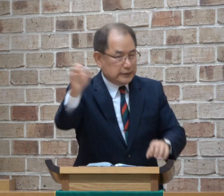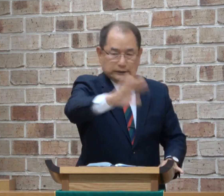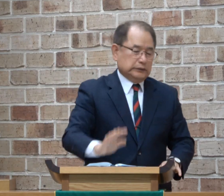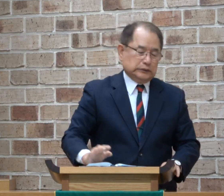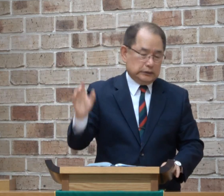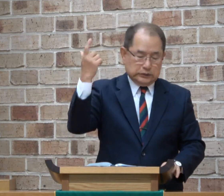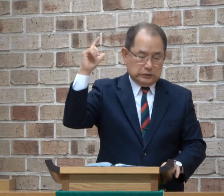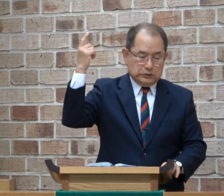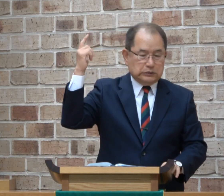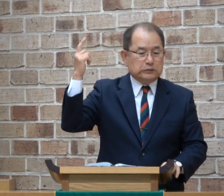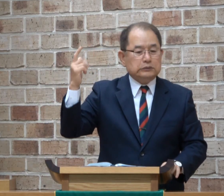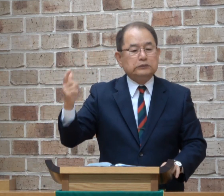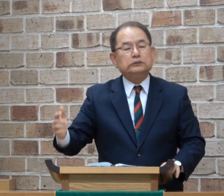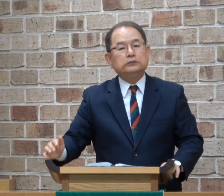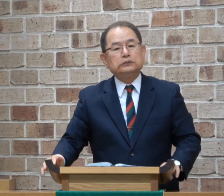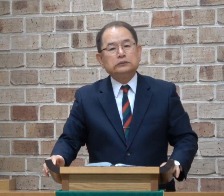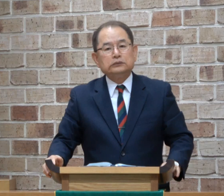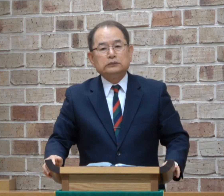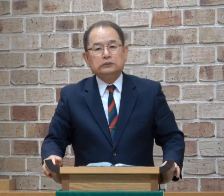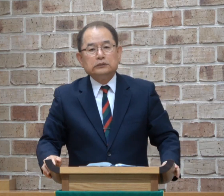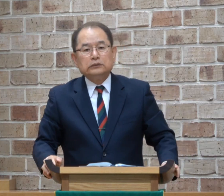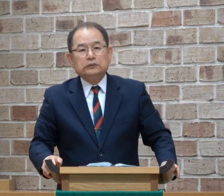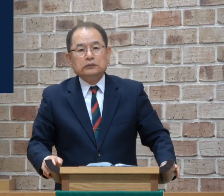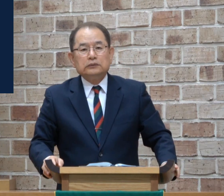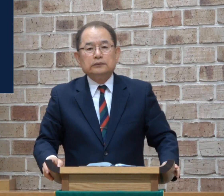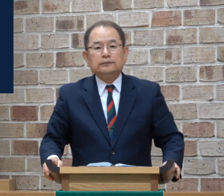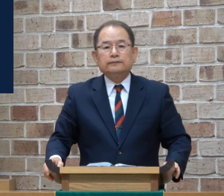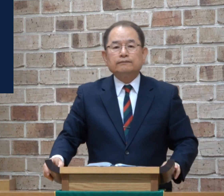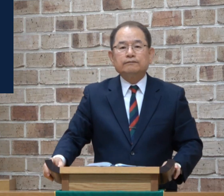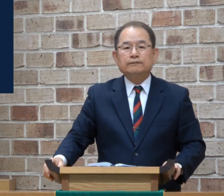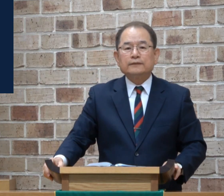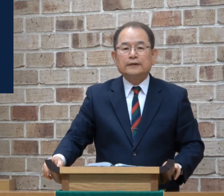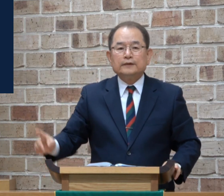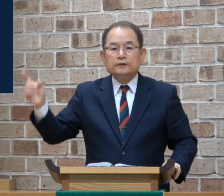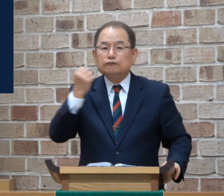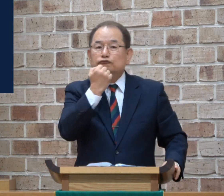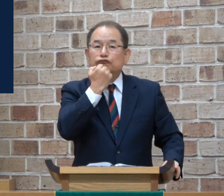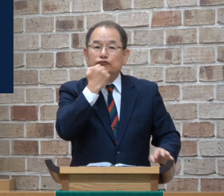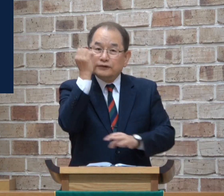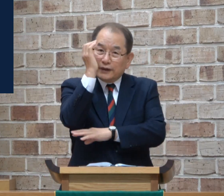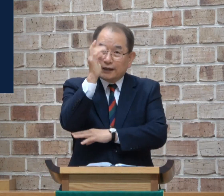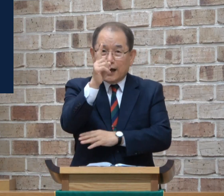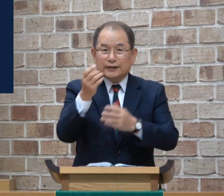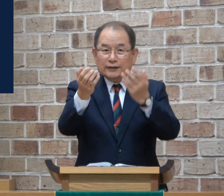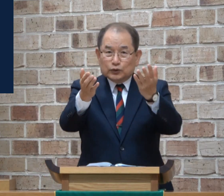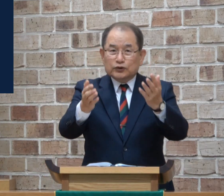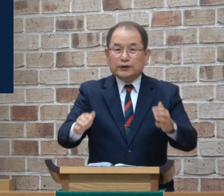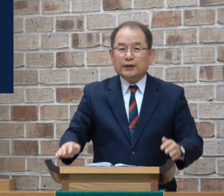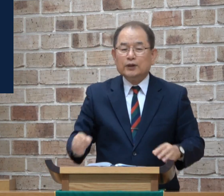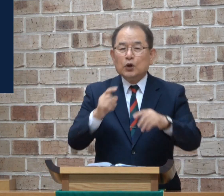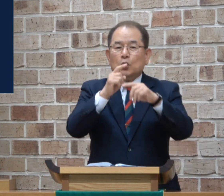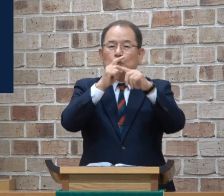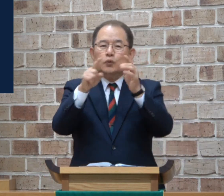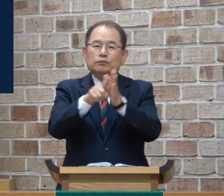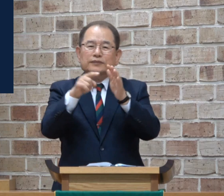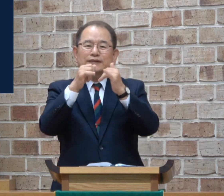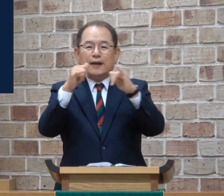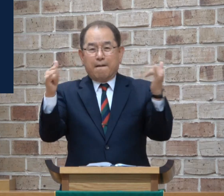재미있는 얘기를 하나 해드리겠습니다. 기독교인인데